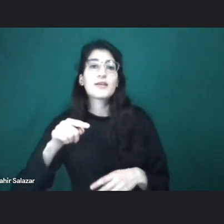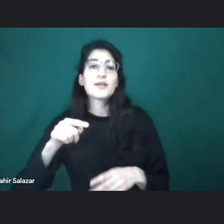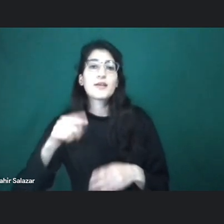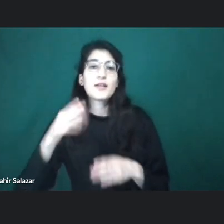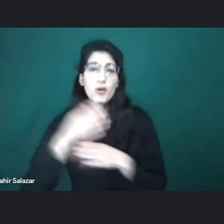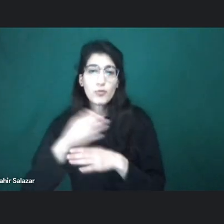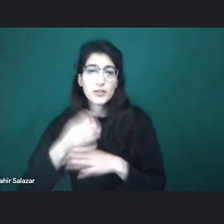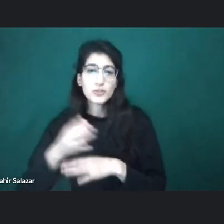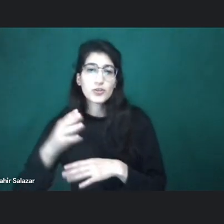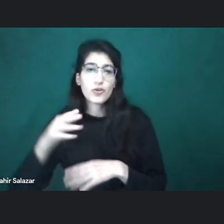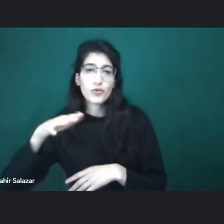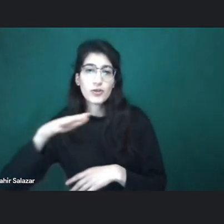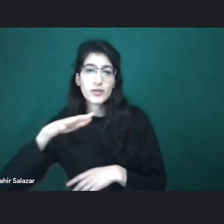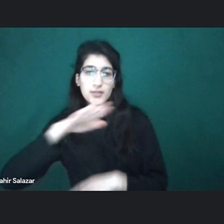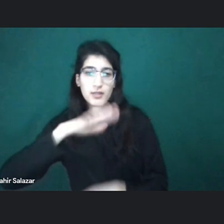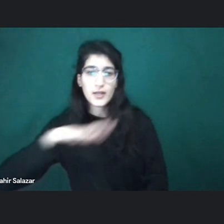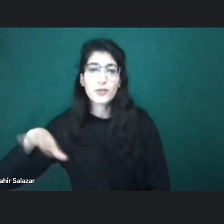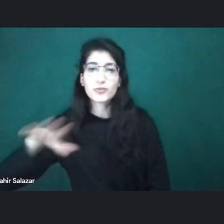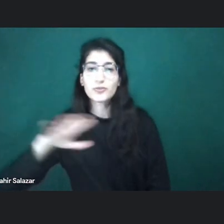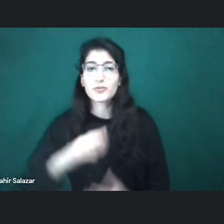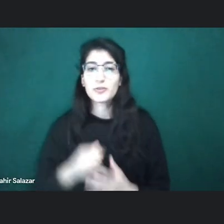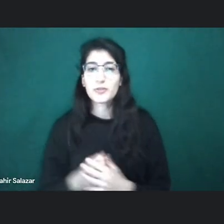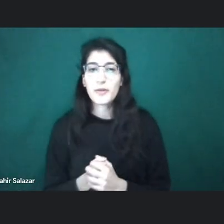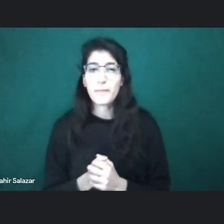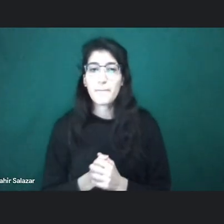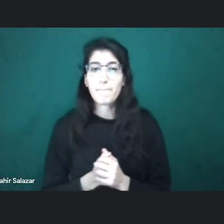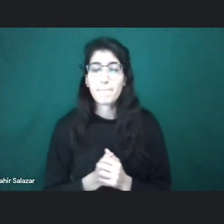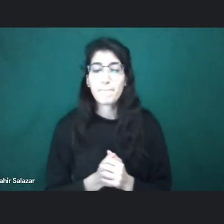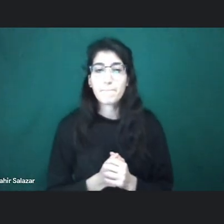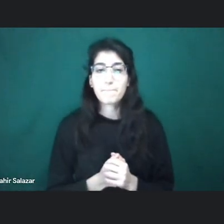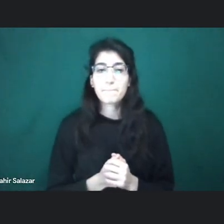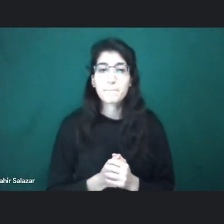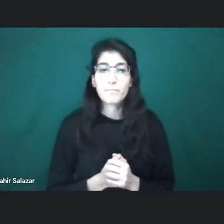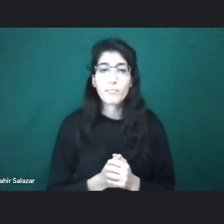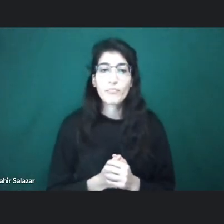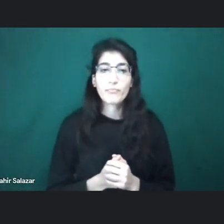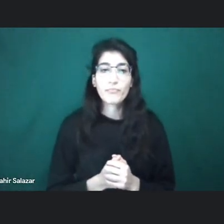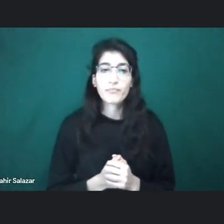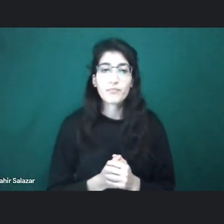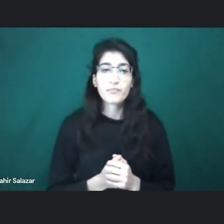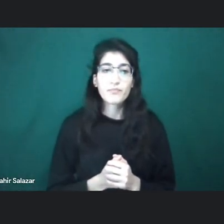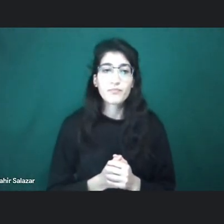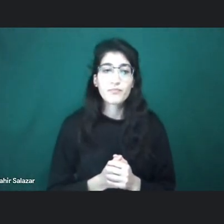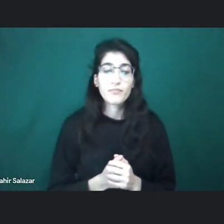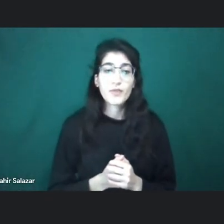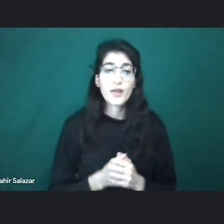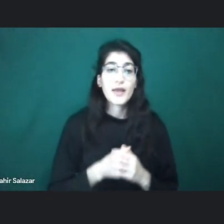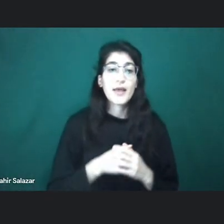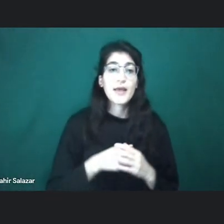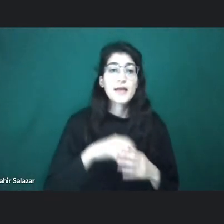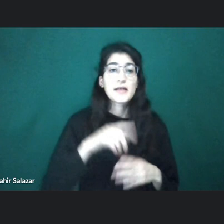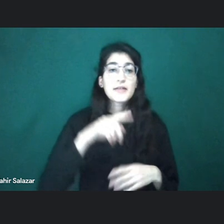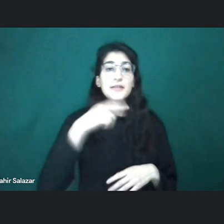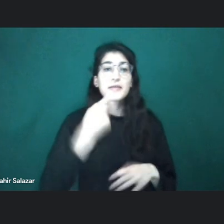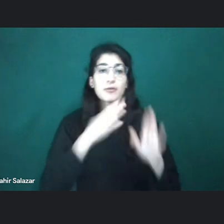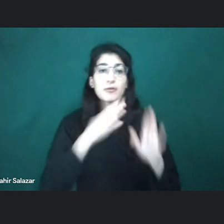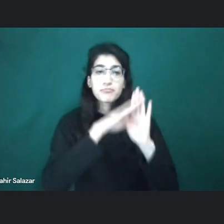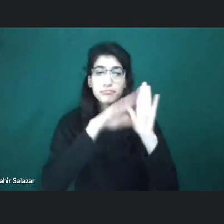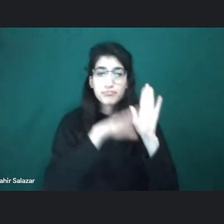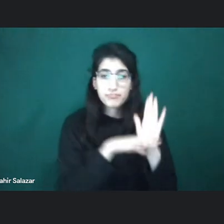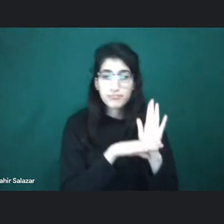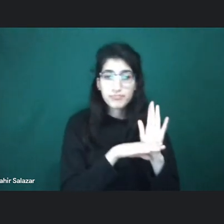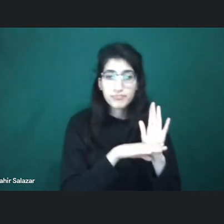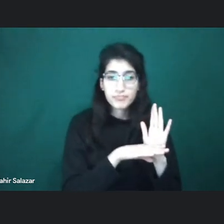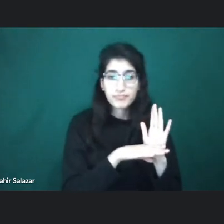¿cómo están challenges y access? ¿Qué están, cómo, qué están actuando? Como sustantivos. Bien, ¿cómo se dan